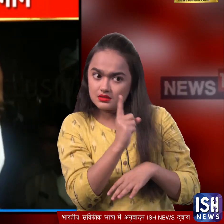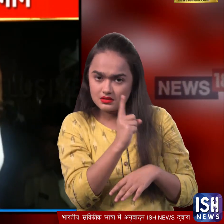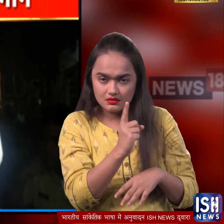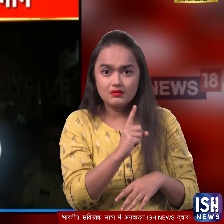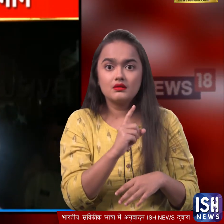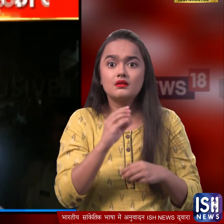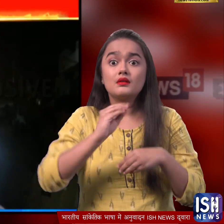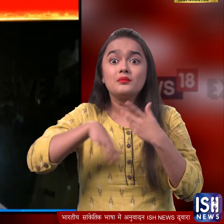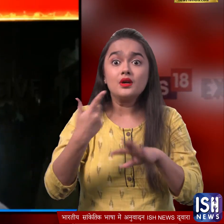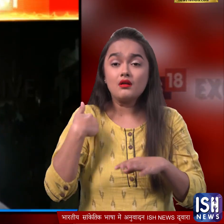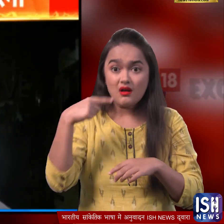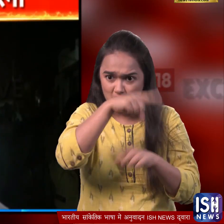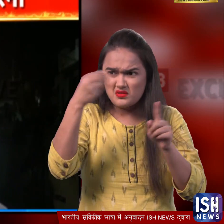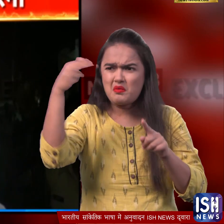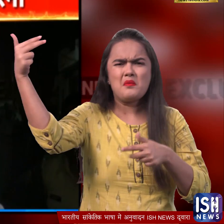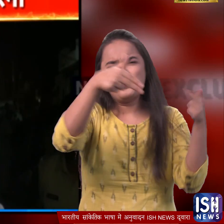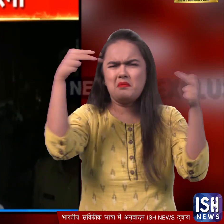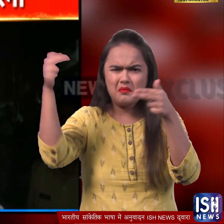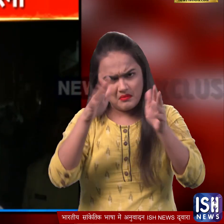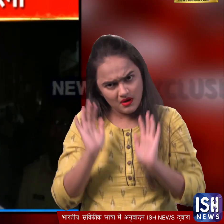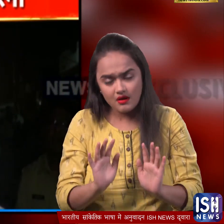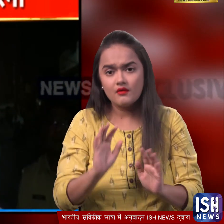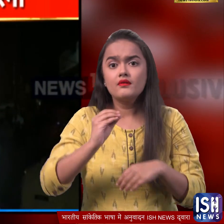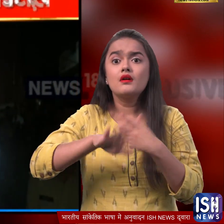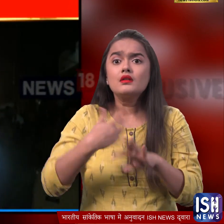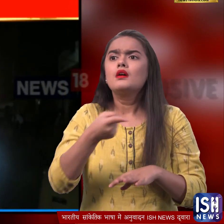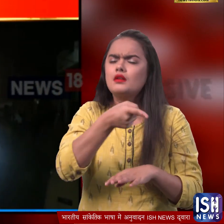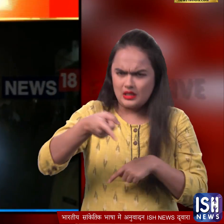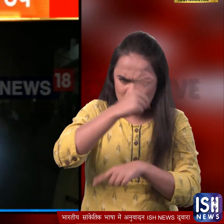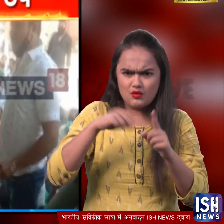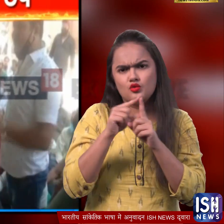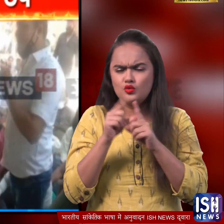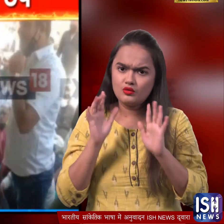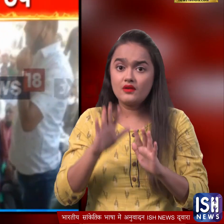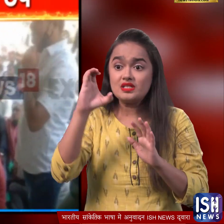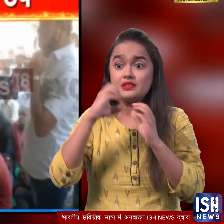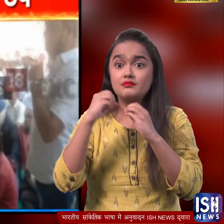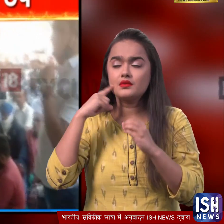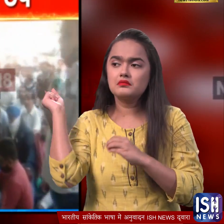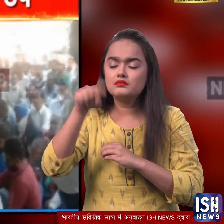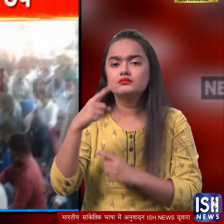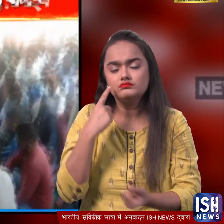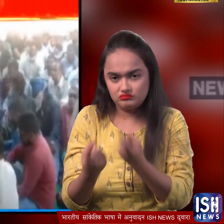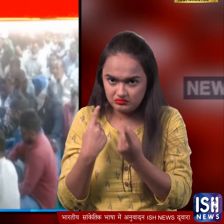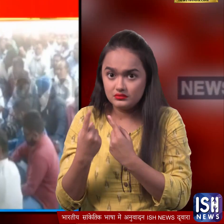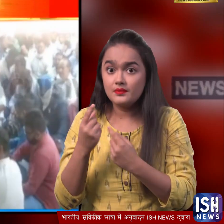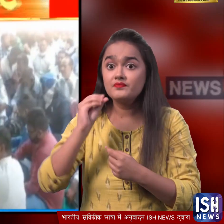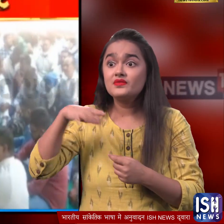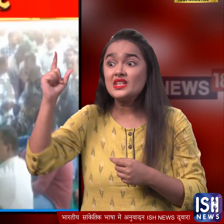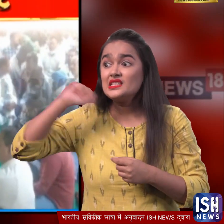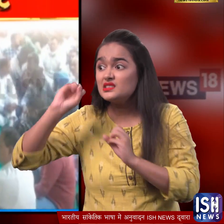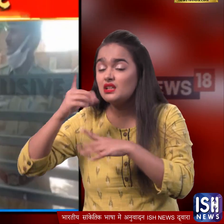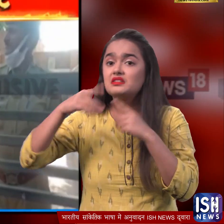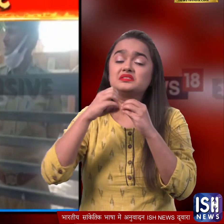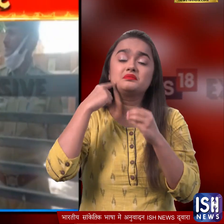का जो गाड़ी है उनके ऊपर उन्होंने फायरिंग किया है और इन्होंने रिटेलिएटरी फायरिंग का भी बात हुआ है। इस मामले की CBI जांच के लिए प्रदर्शन शुरू होने के